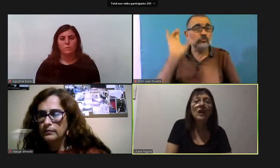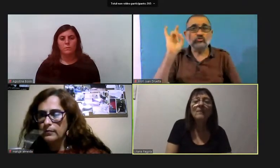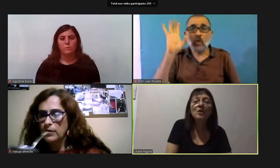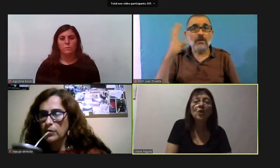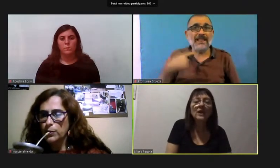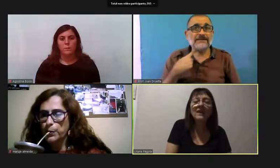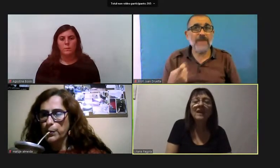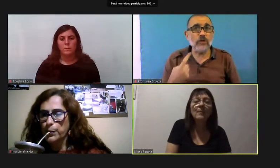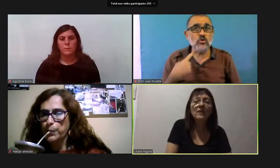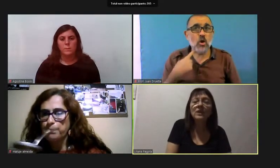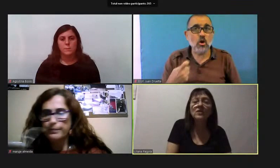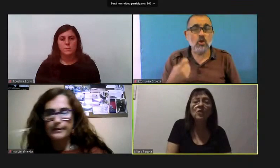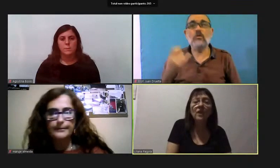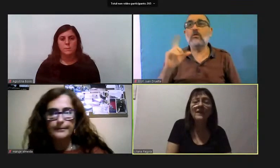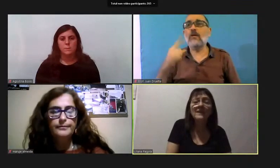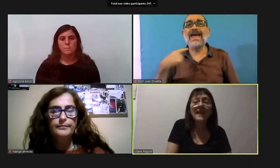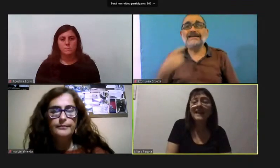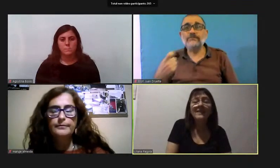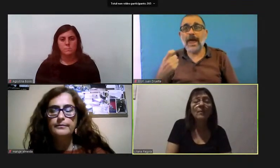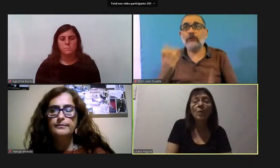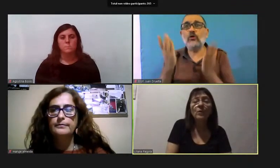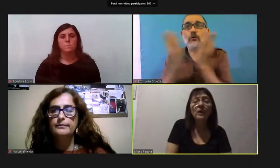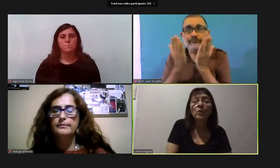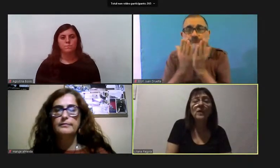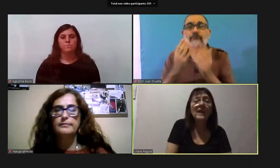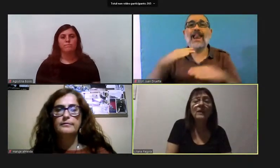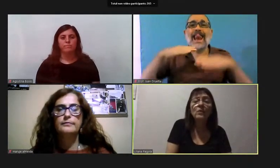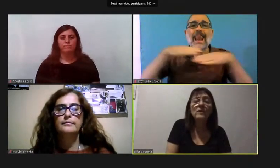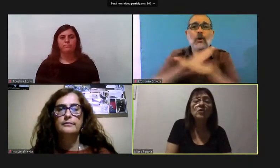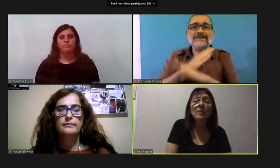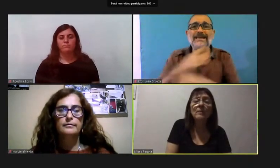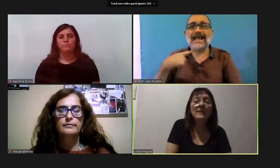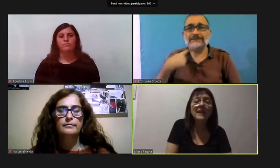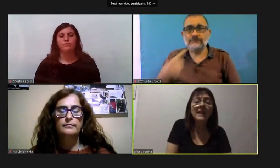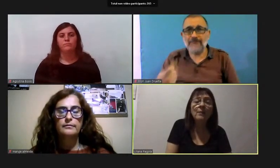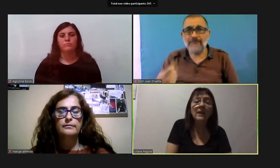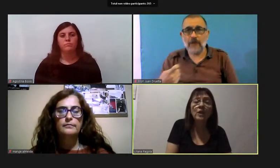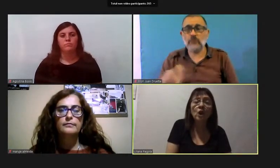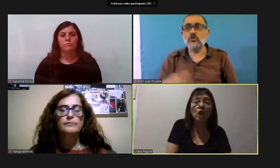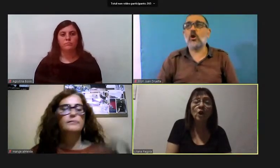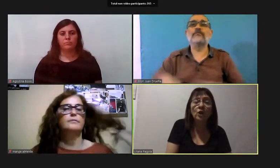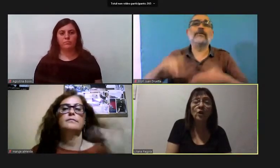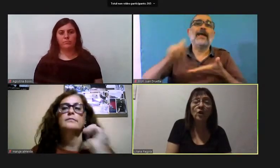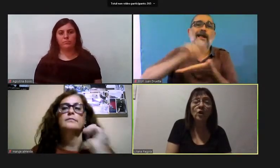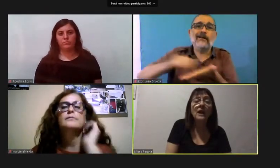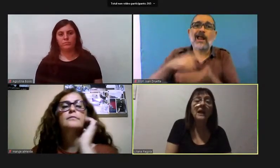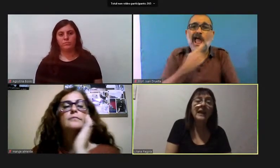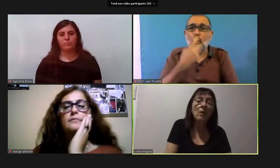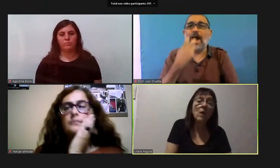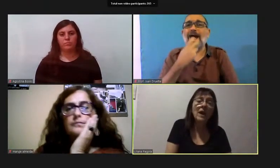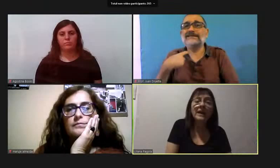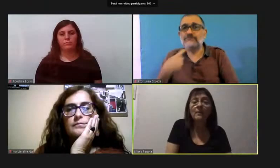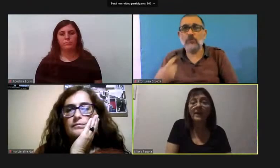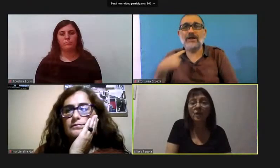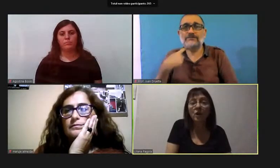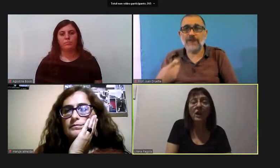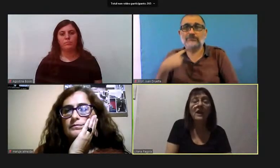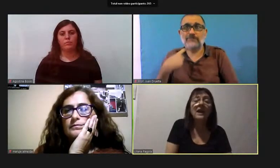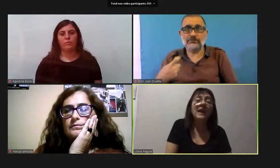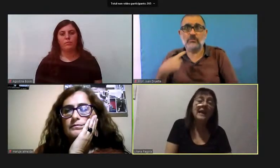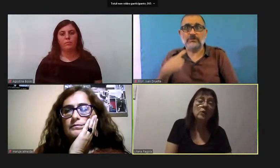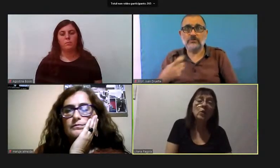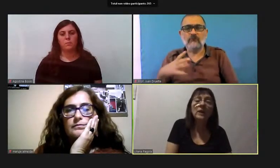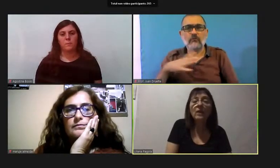es lo que la mayoría de las personas sordas, digamos, cuando estudian solamente en español, ¿no? Lengua en